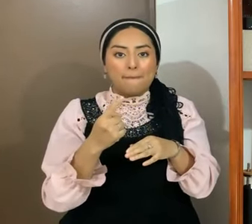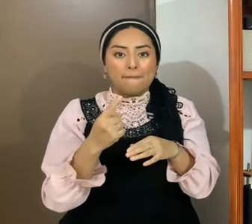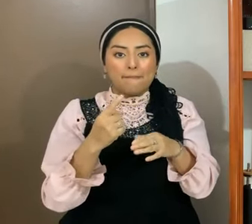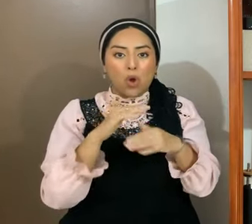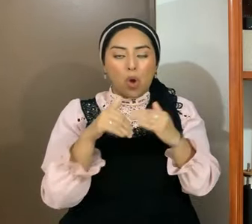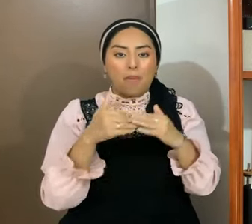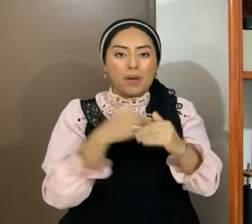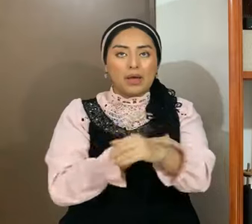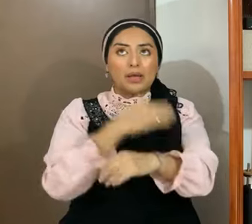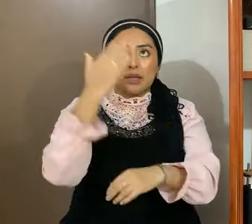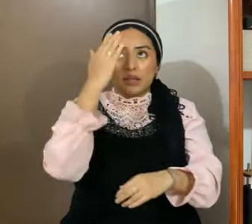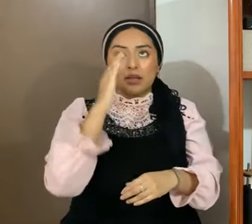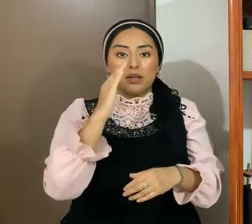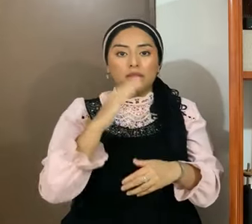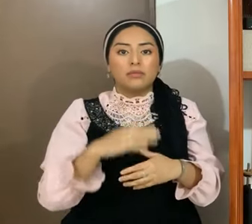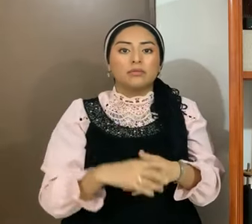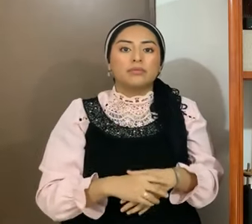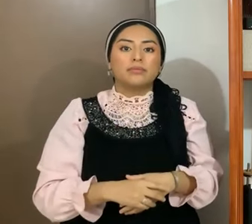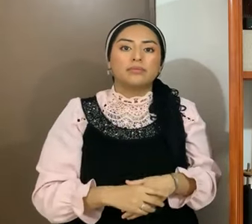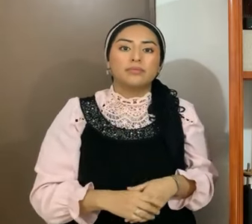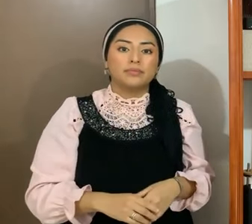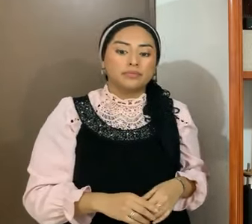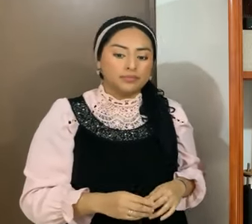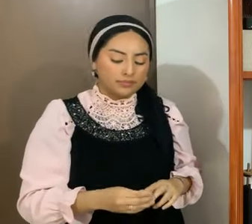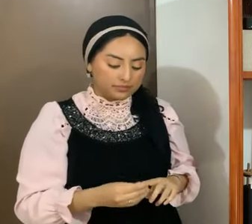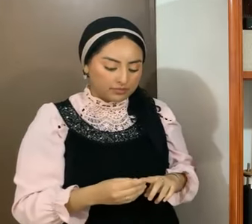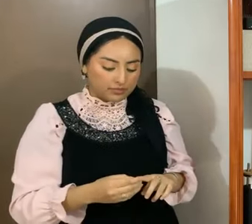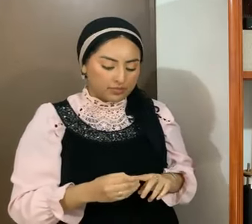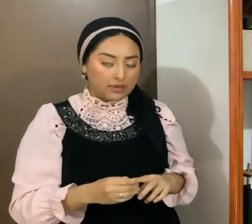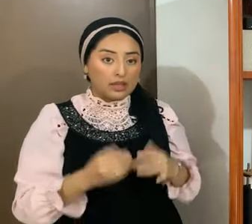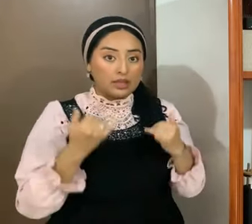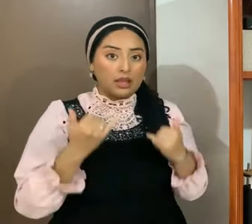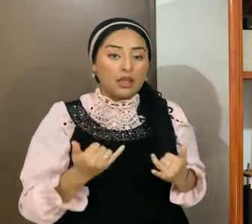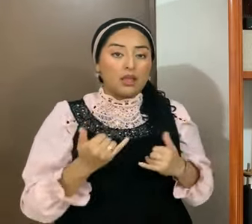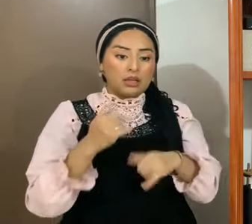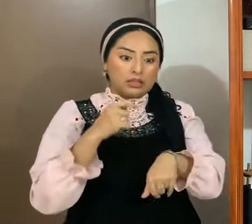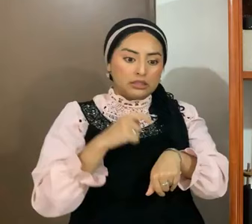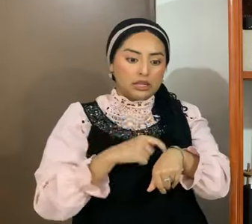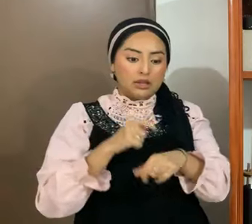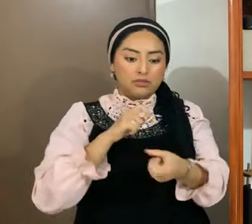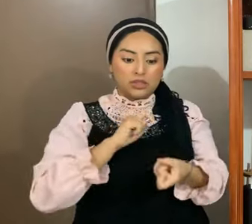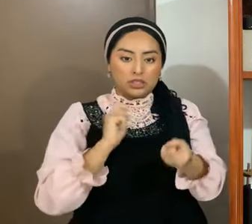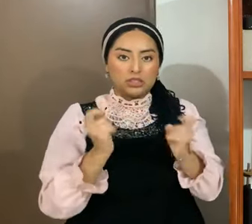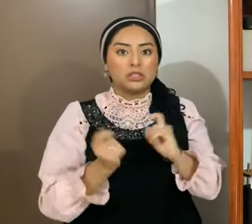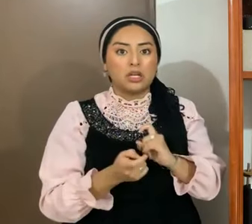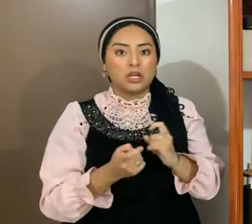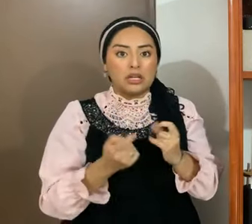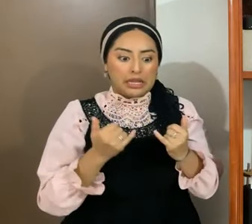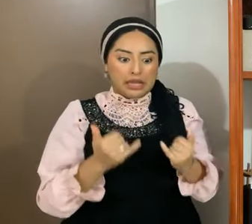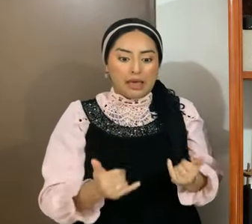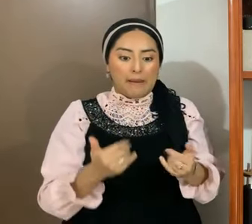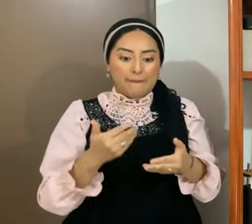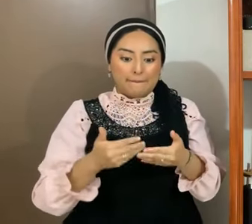Todopoderoso. Si no hemos agradado al Eterno, hermanos, es tiempo de cambiar ya antes de que llegue